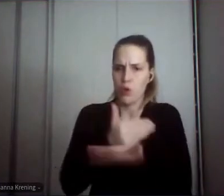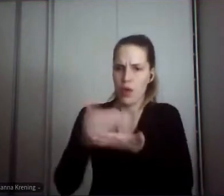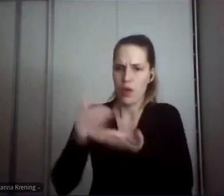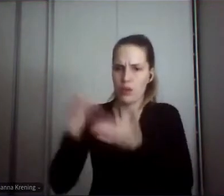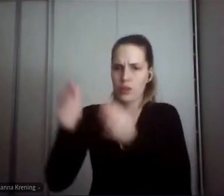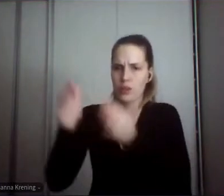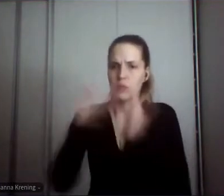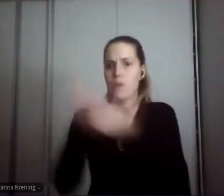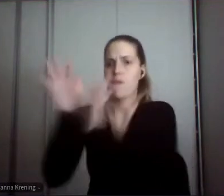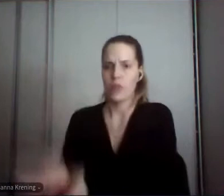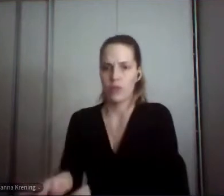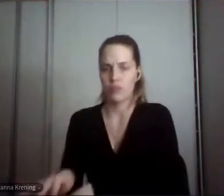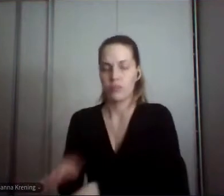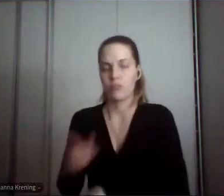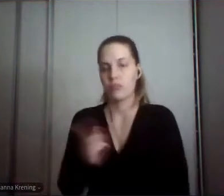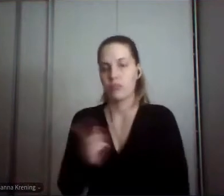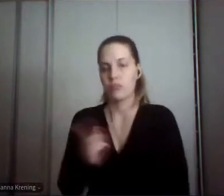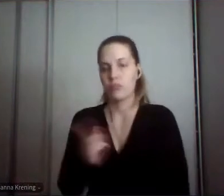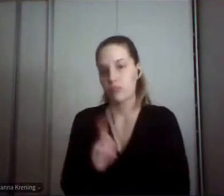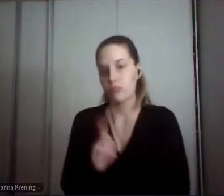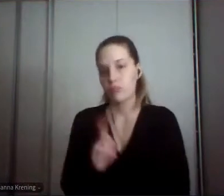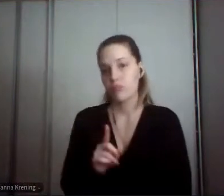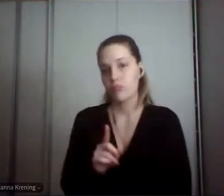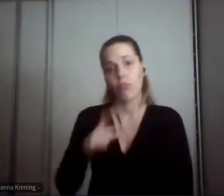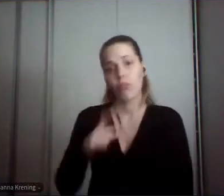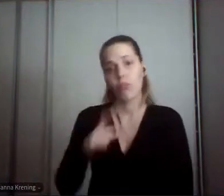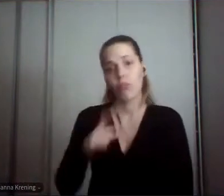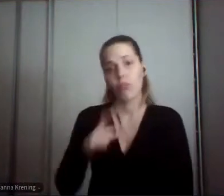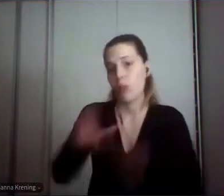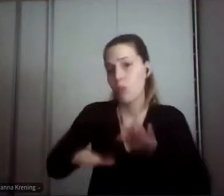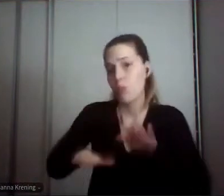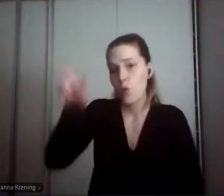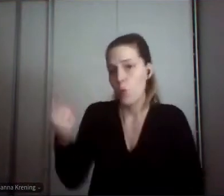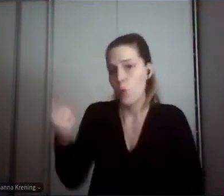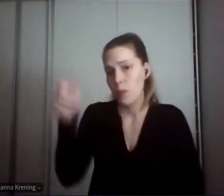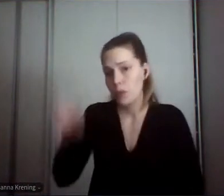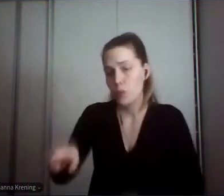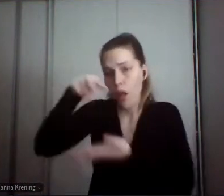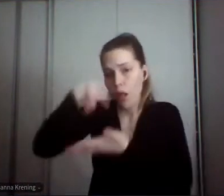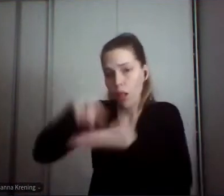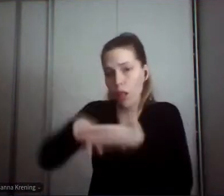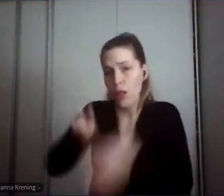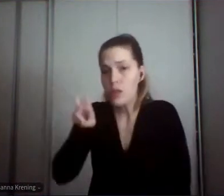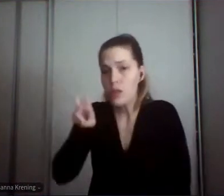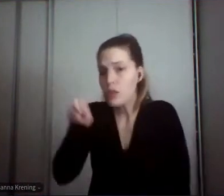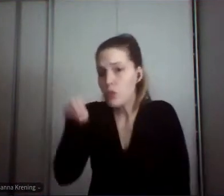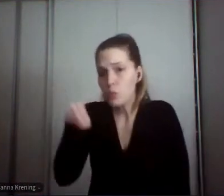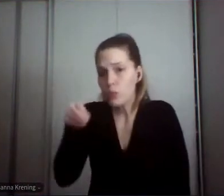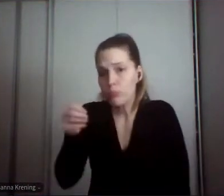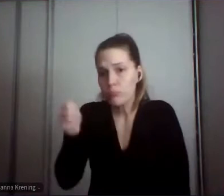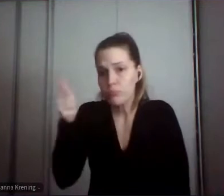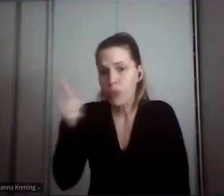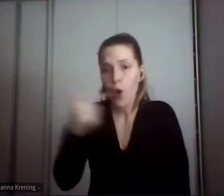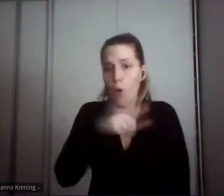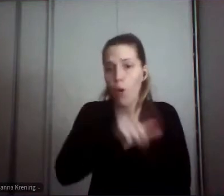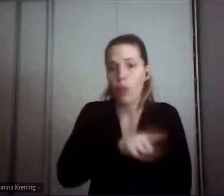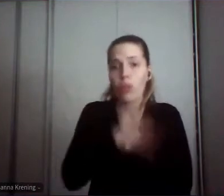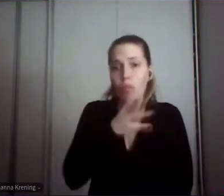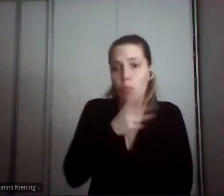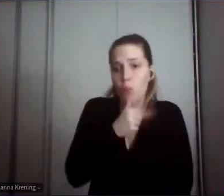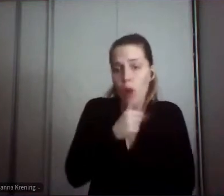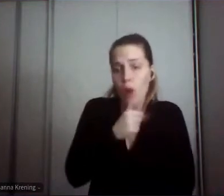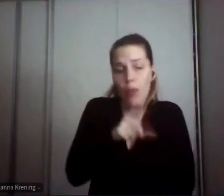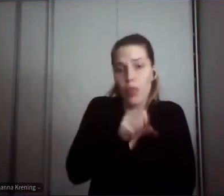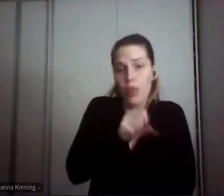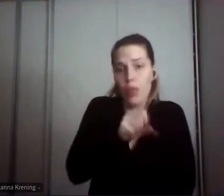texto em 5 minutos e pessoas que levam um texto em 10, que a pessoa saiba menos ou saiba mais. Isso é uma questão do